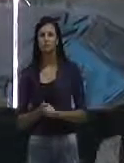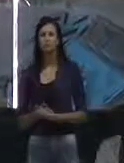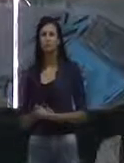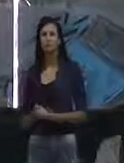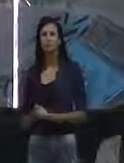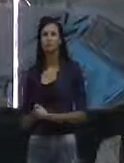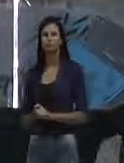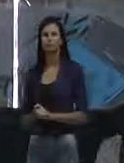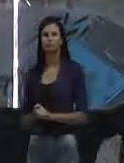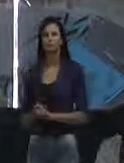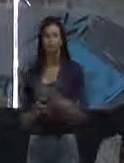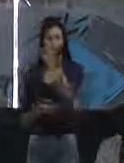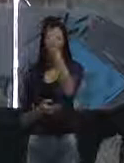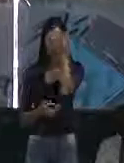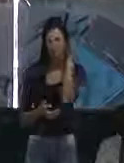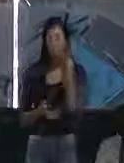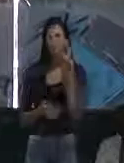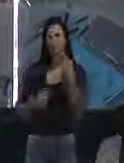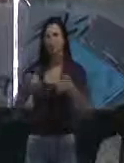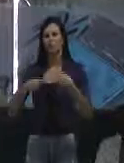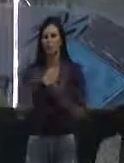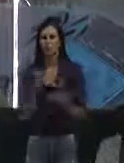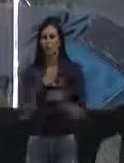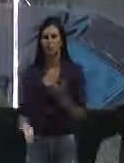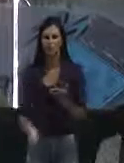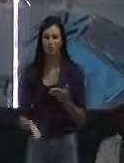derrotada nas urnas. Paciência.